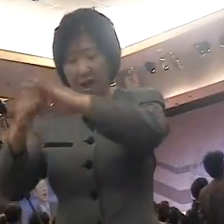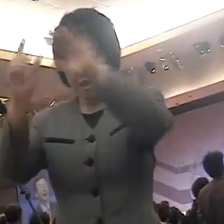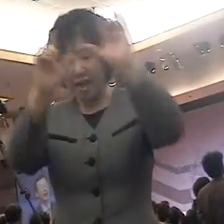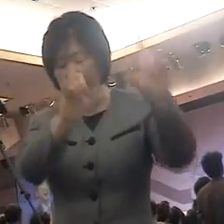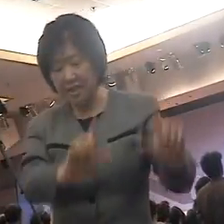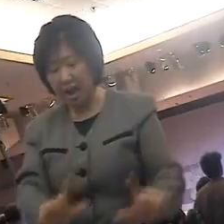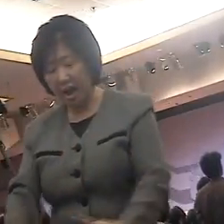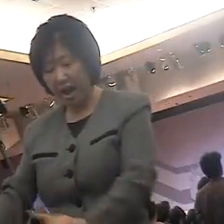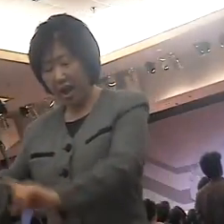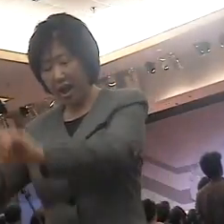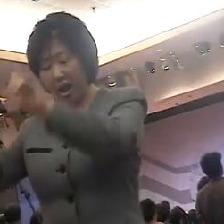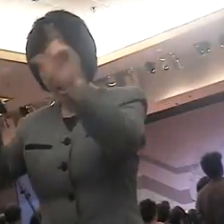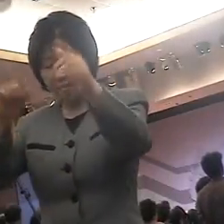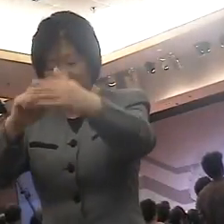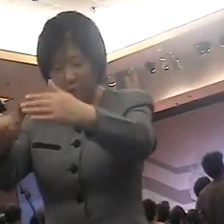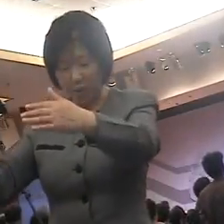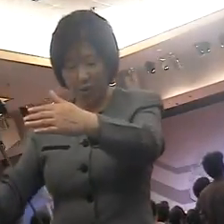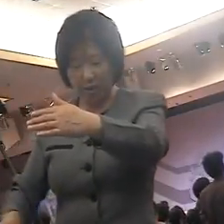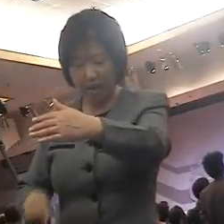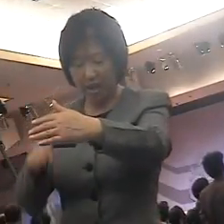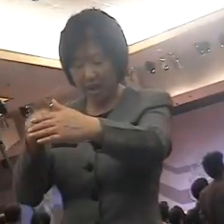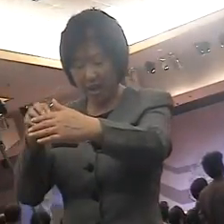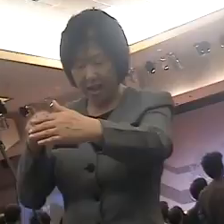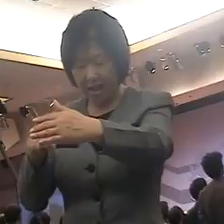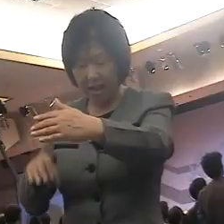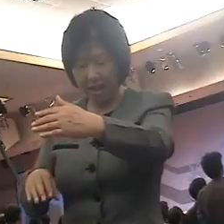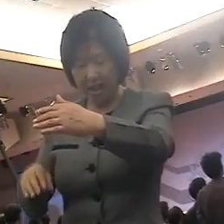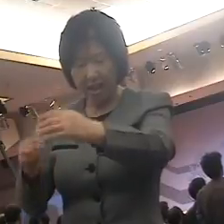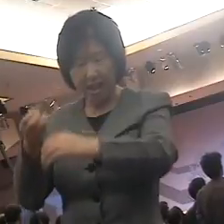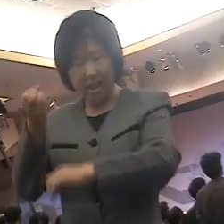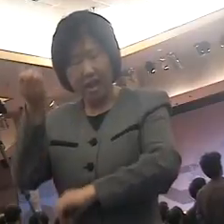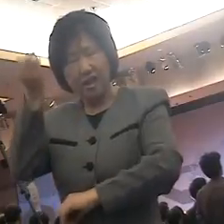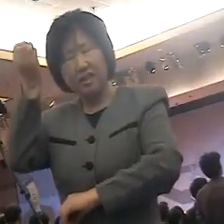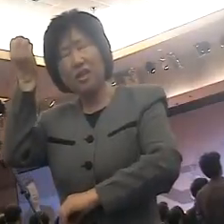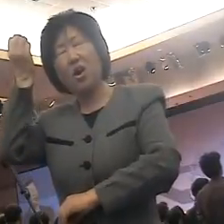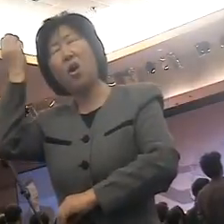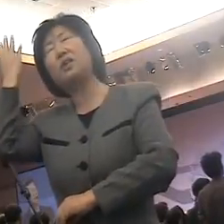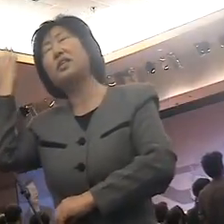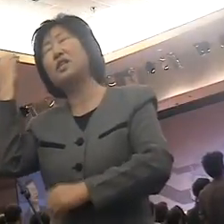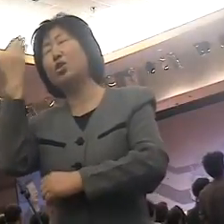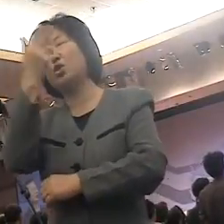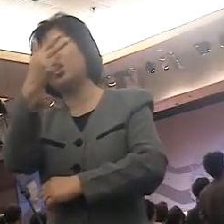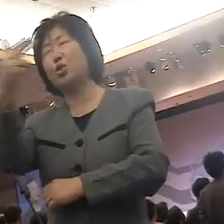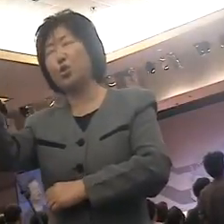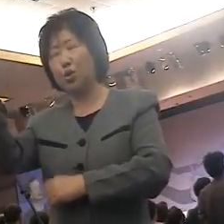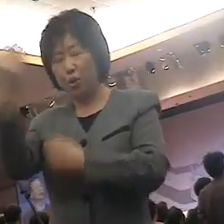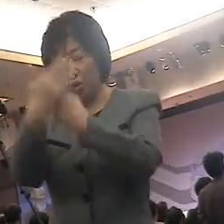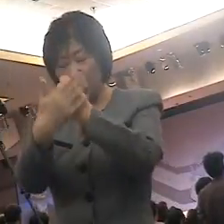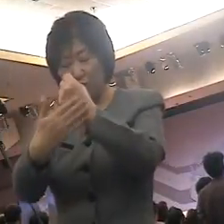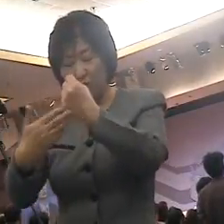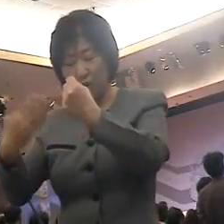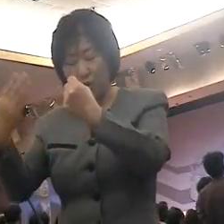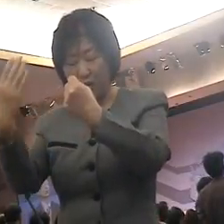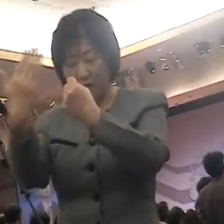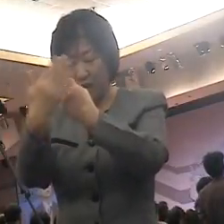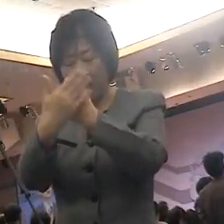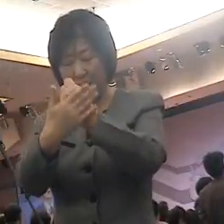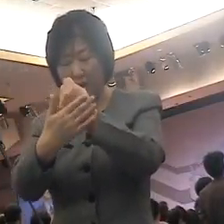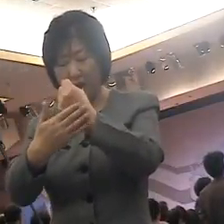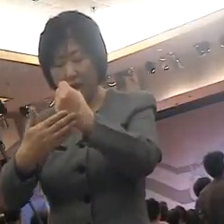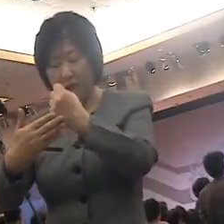무너진 나의 삶 속에 잊혀진